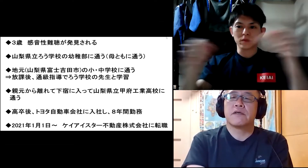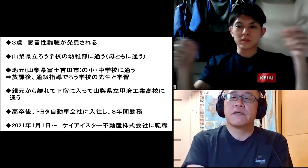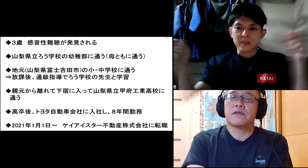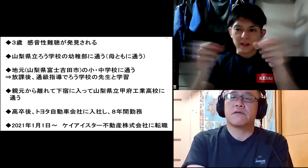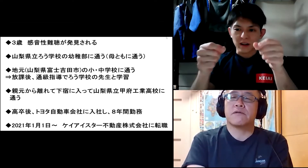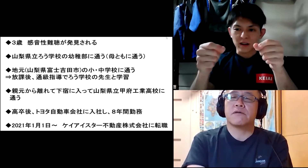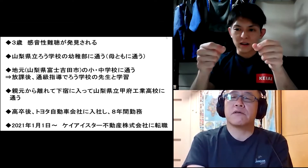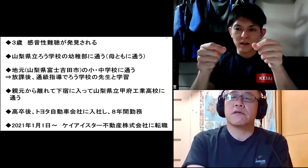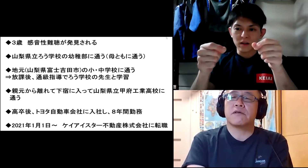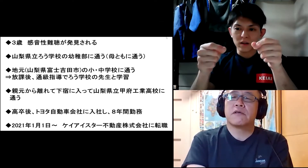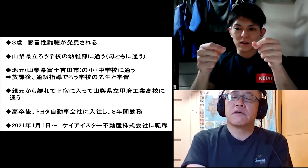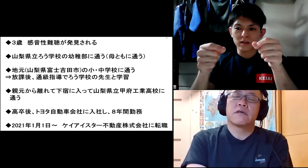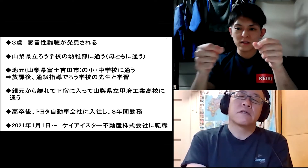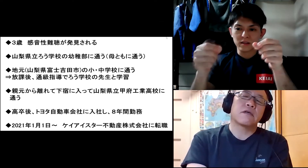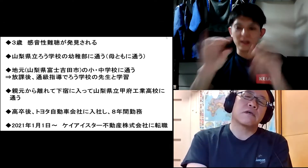で、